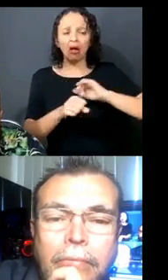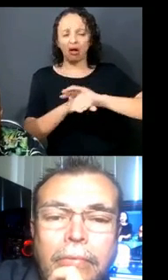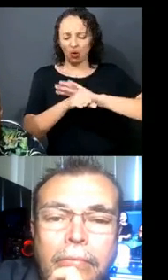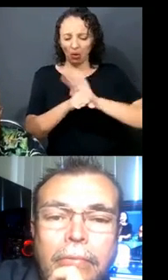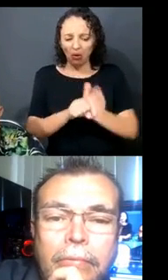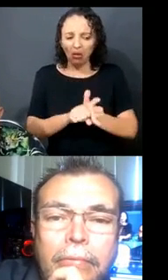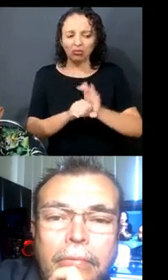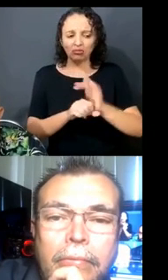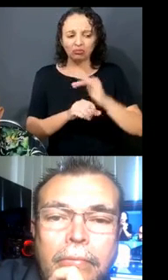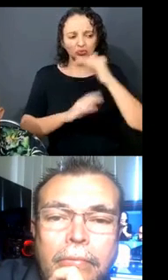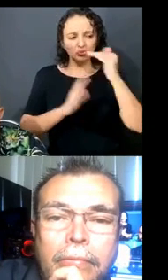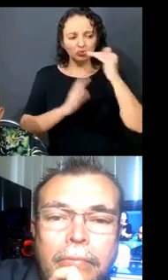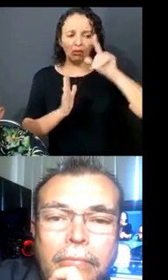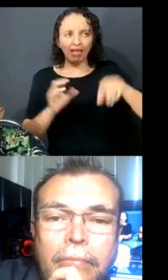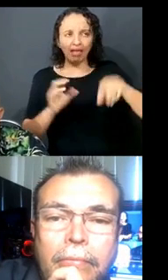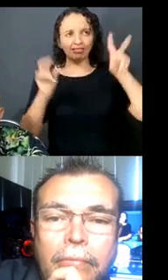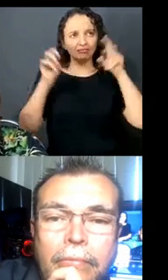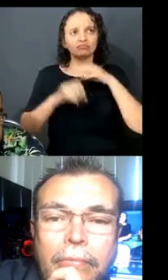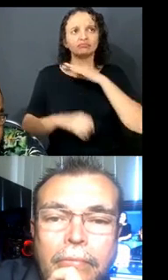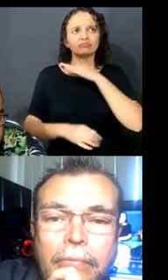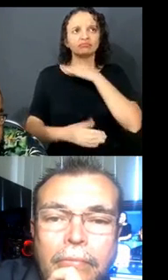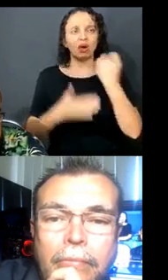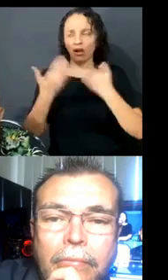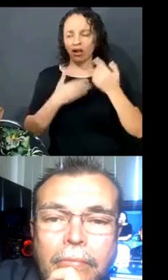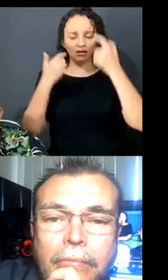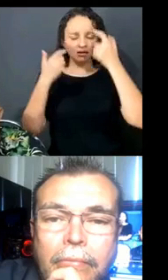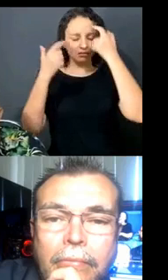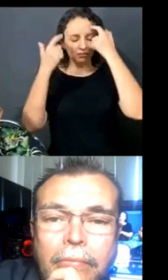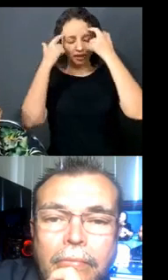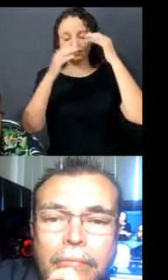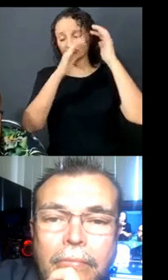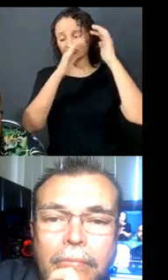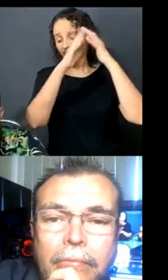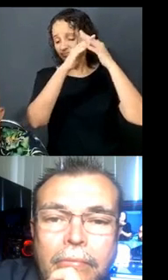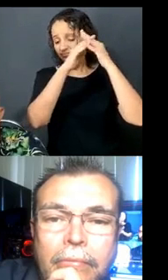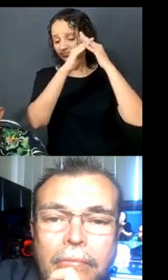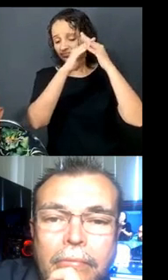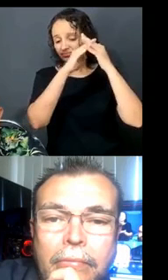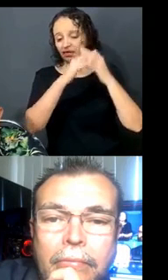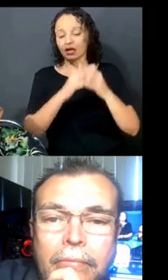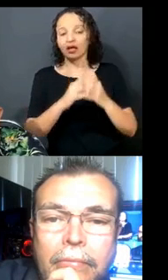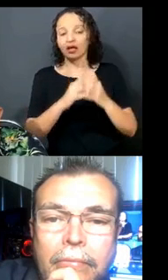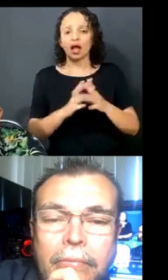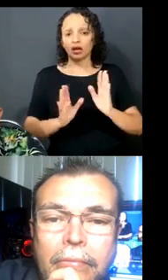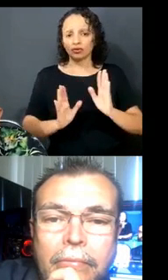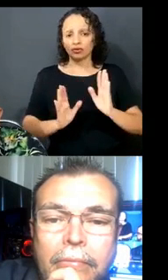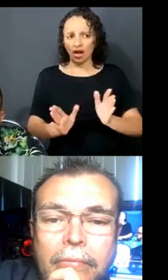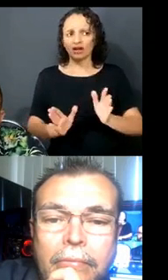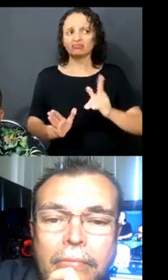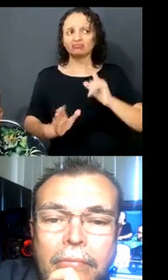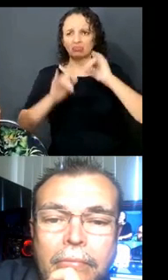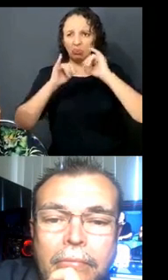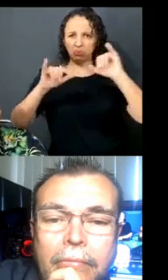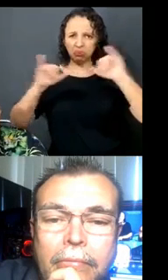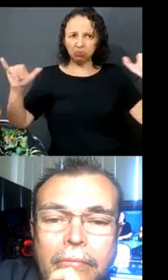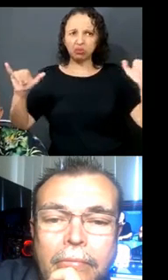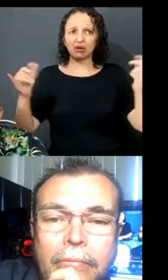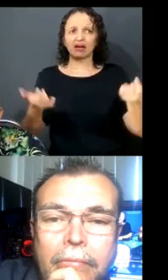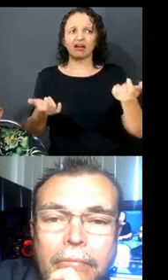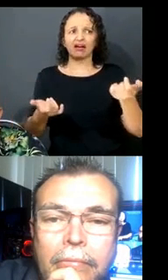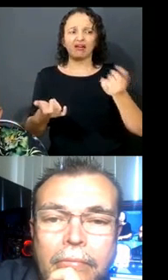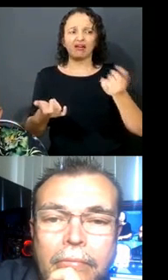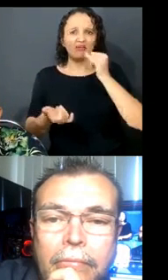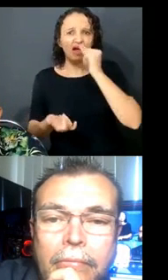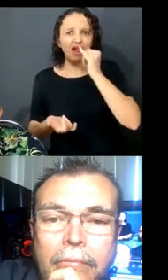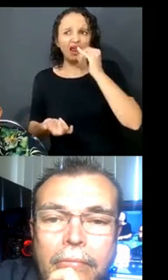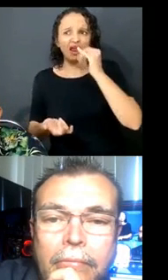é Covid, tudo é coronavírus e tudo é morte. E depois de muitas críticas até os meios de comunicação,